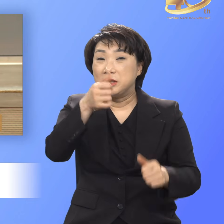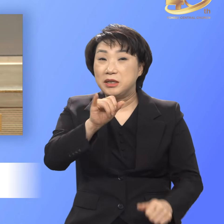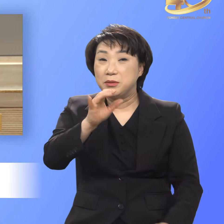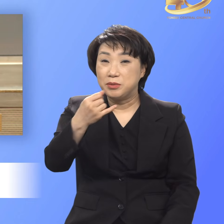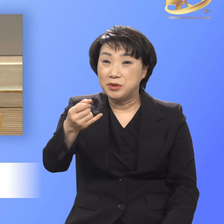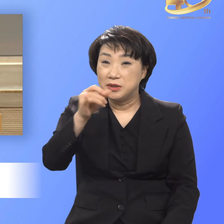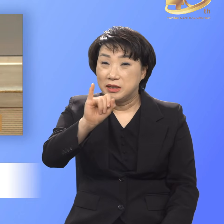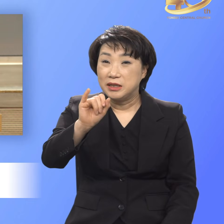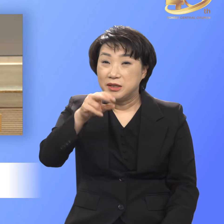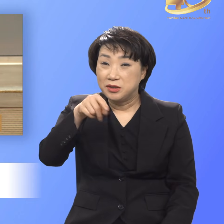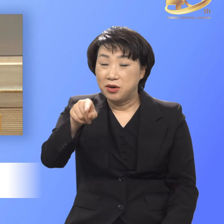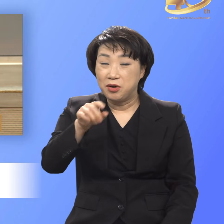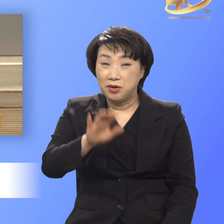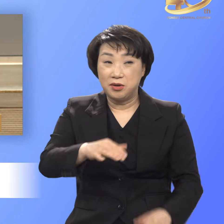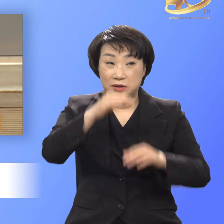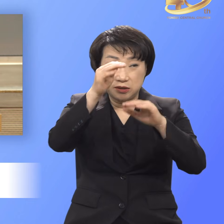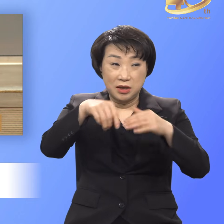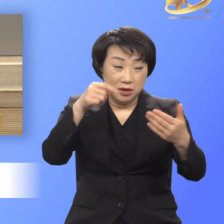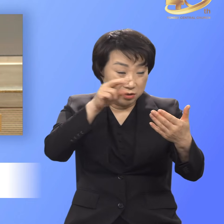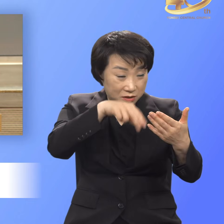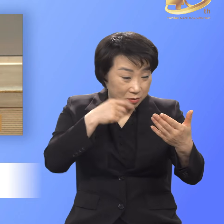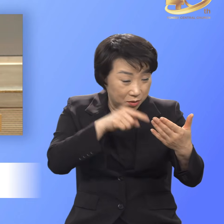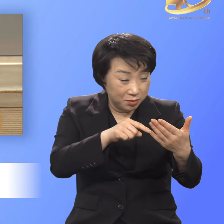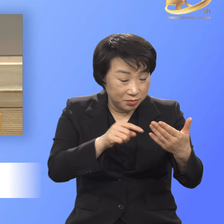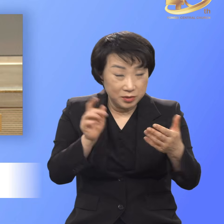그리스도를 설명하기 위해서 이